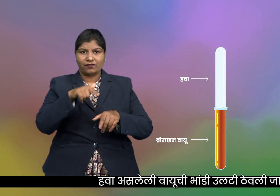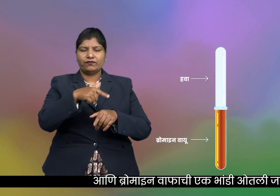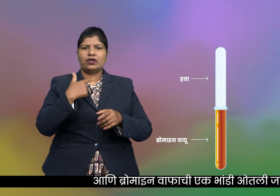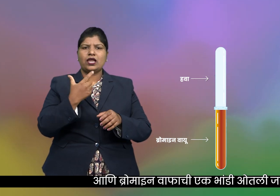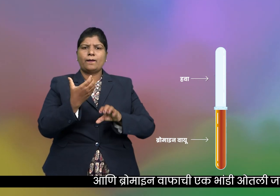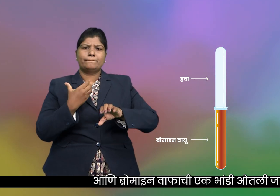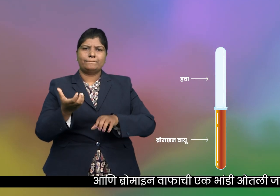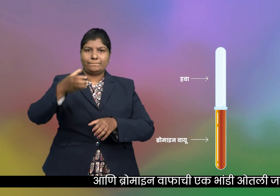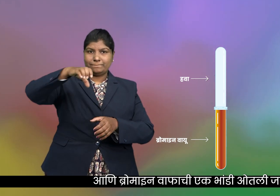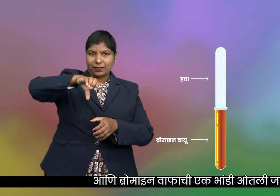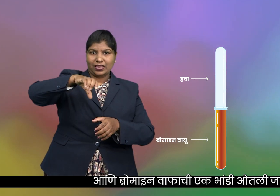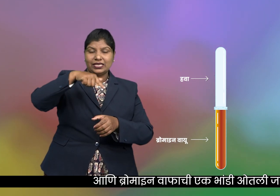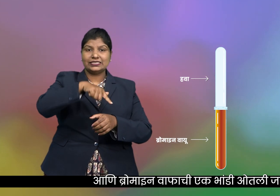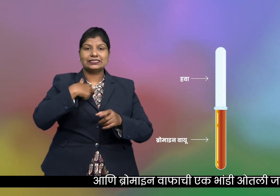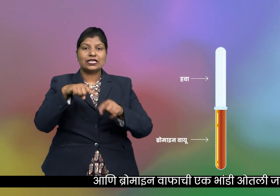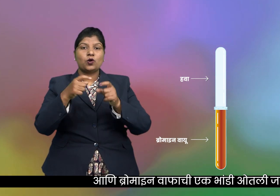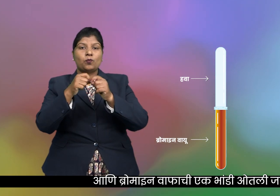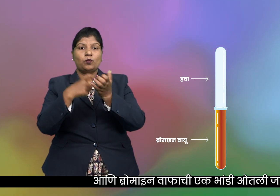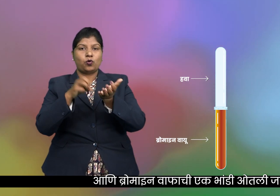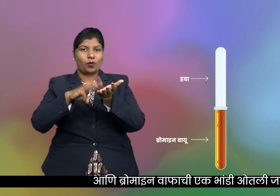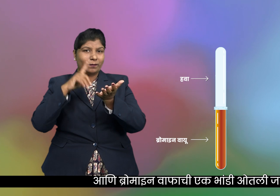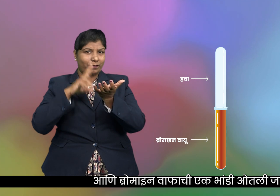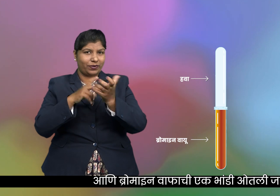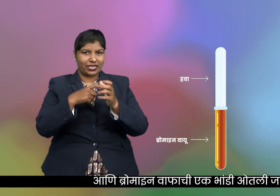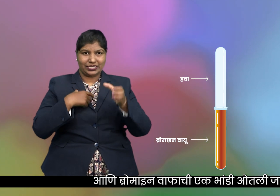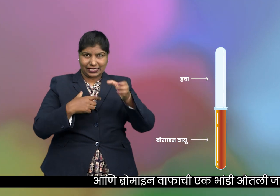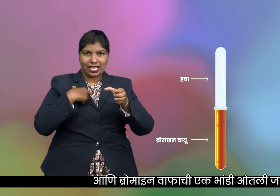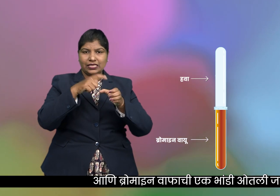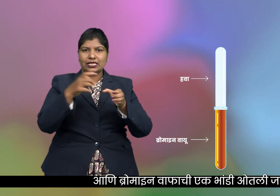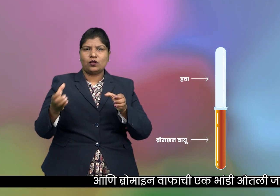आणि ब्रोमाइन वाफेची एक भांडी ओतली जाते.